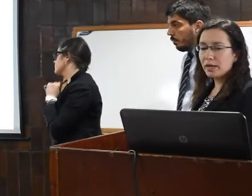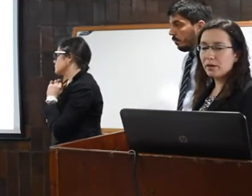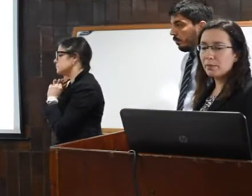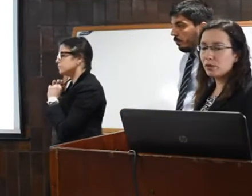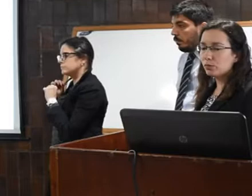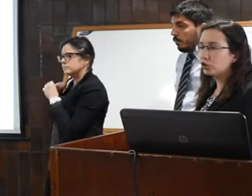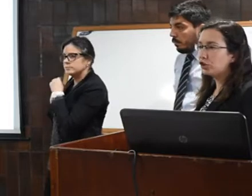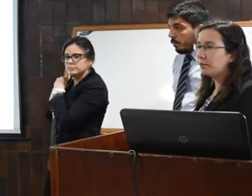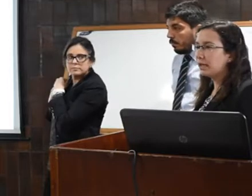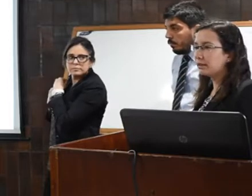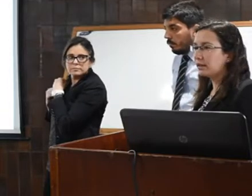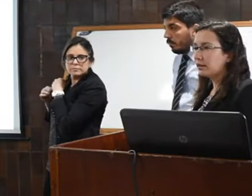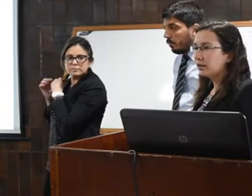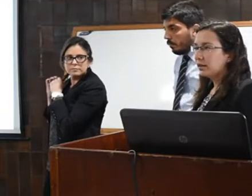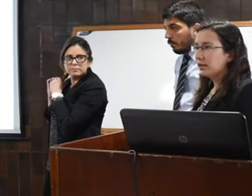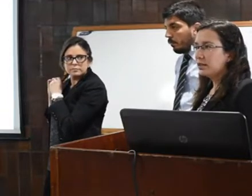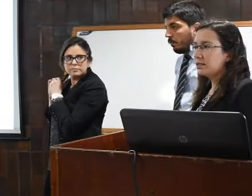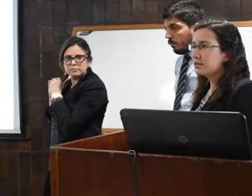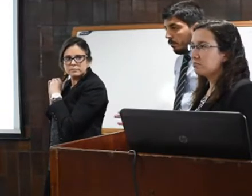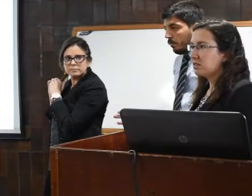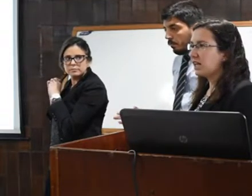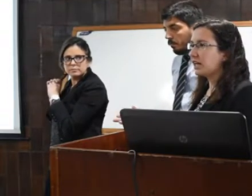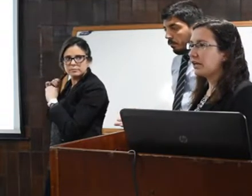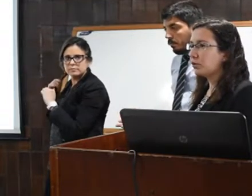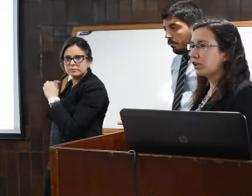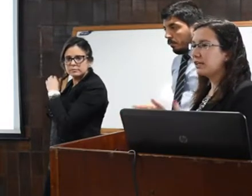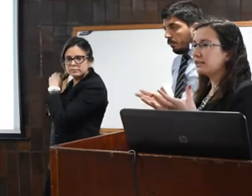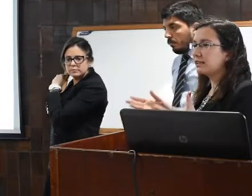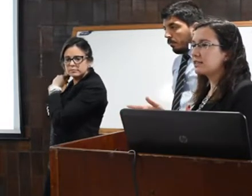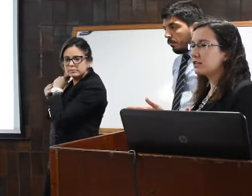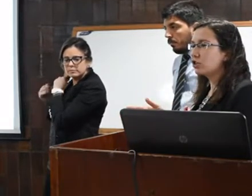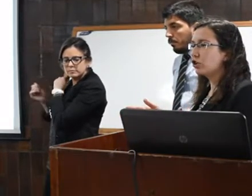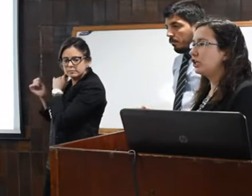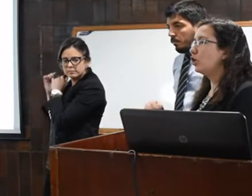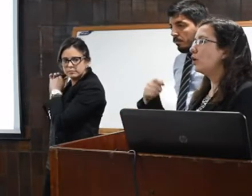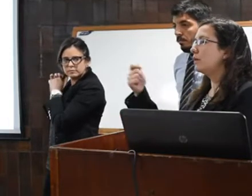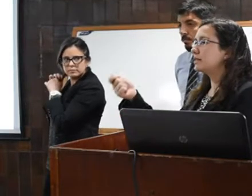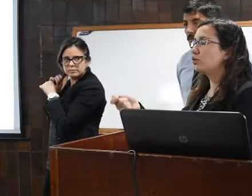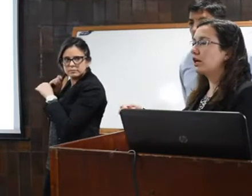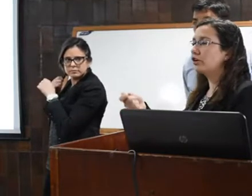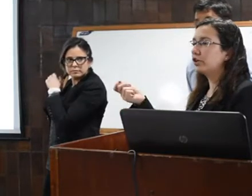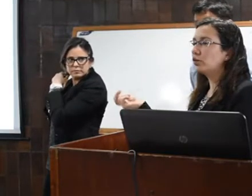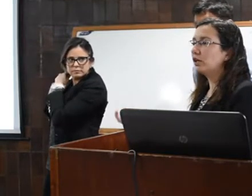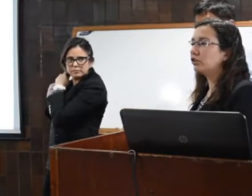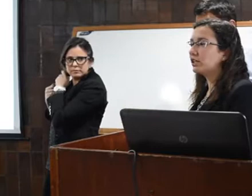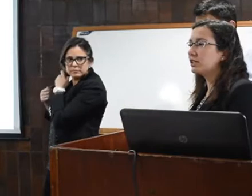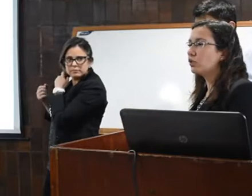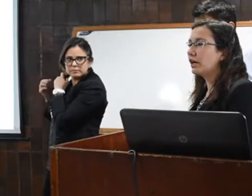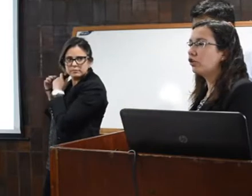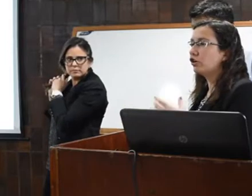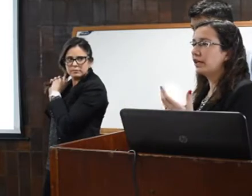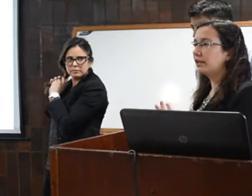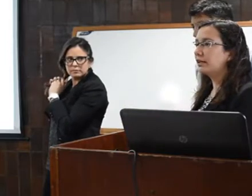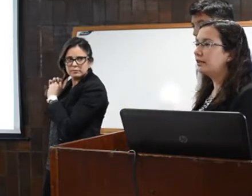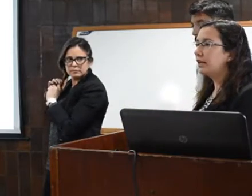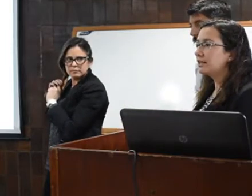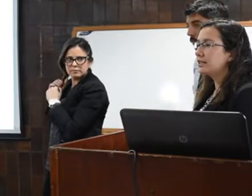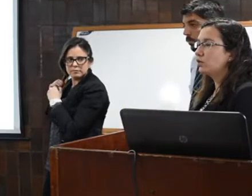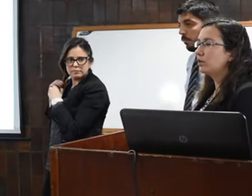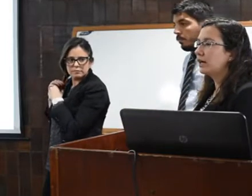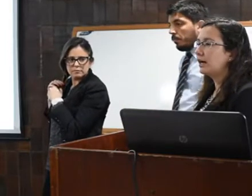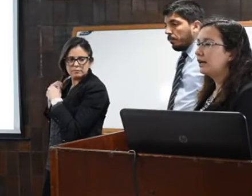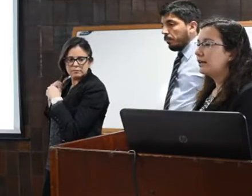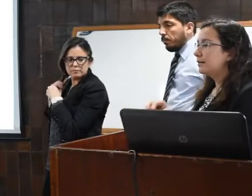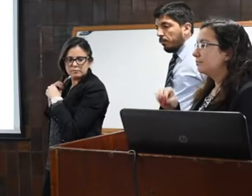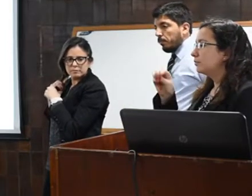y mover que va a perder un montón de plata y decís qué raro porque esta transacción y no vuelve a asegurarlos ninguna otra aseguradora ni me